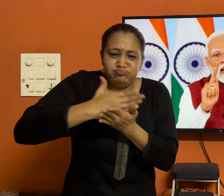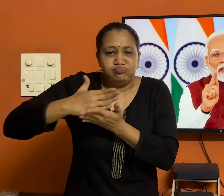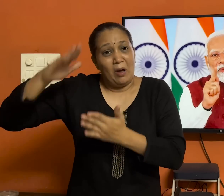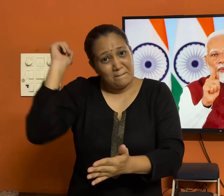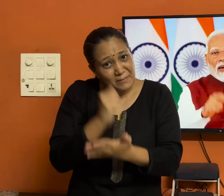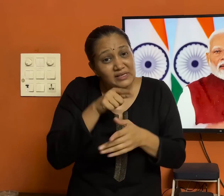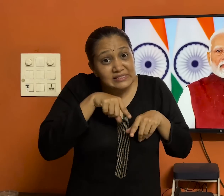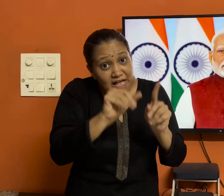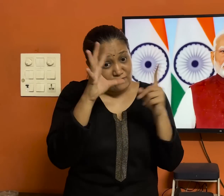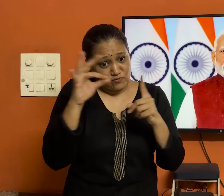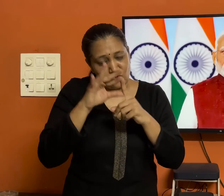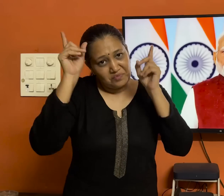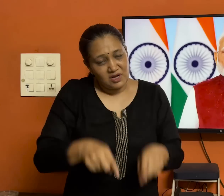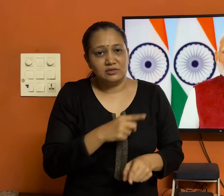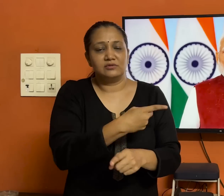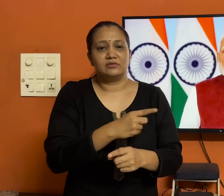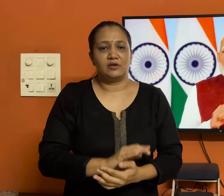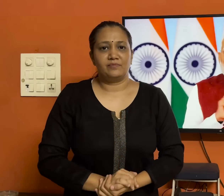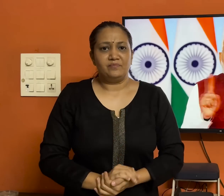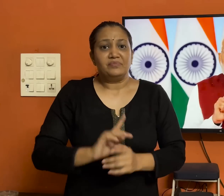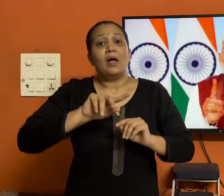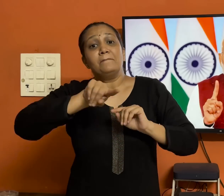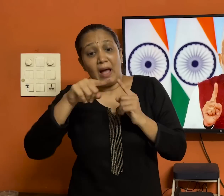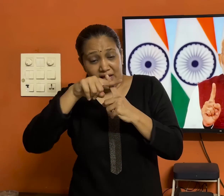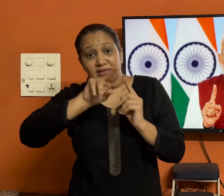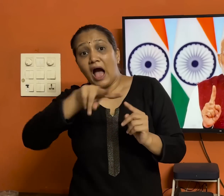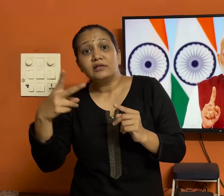करना ही होगा। इसके अलावा